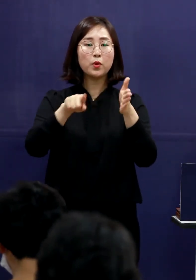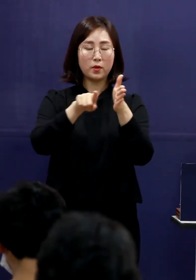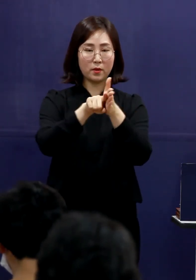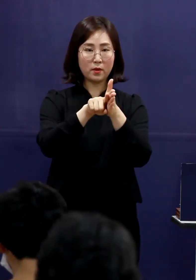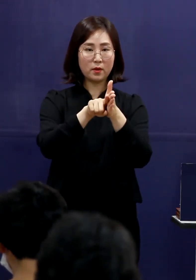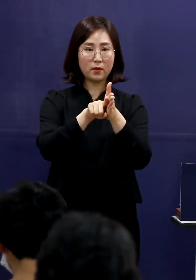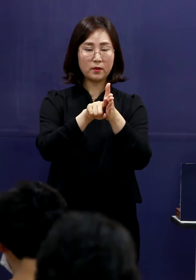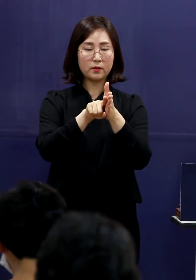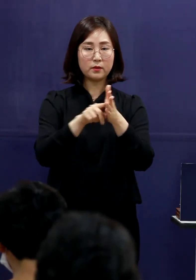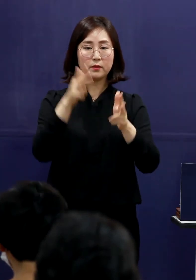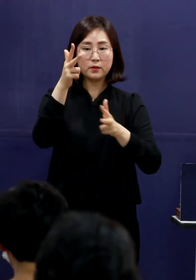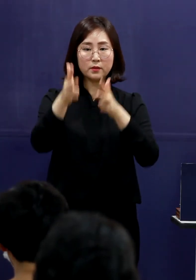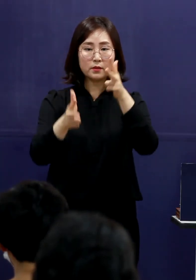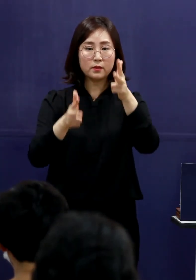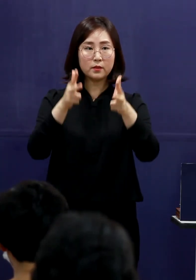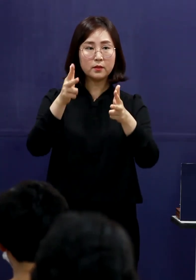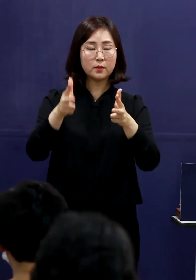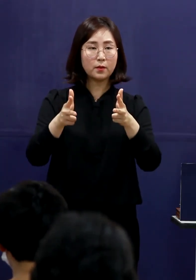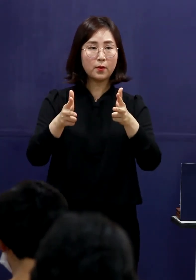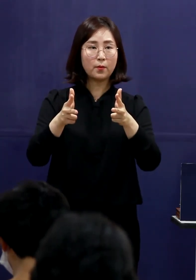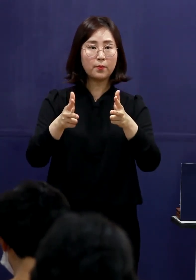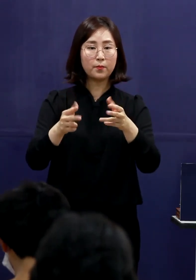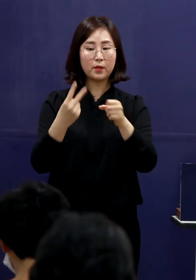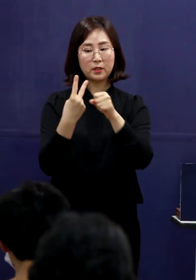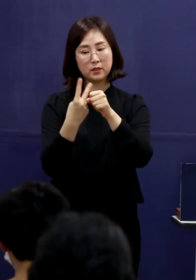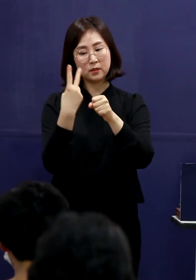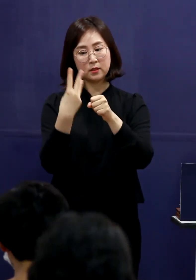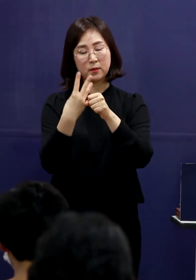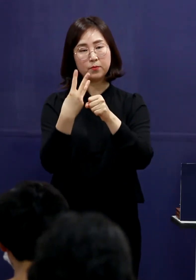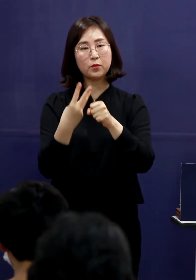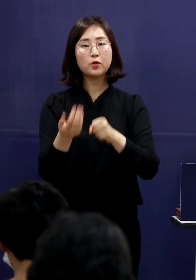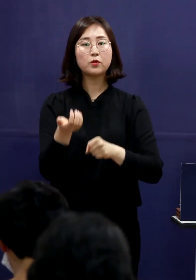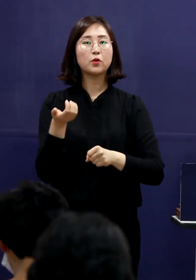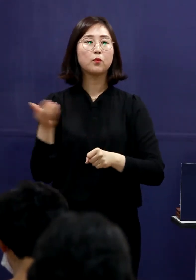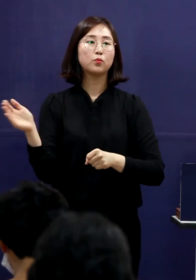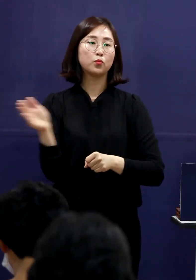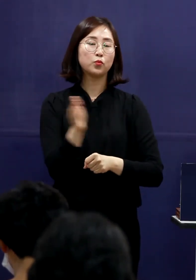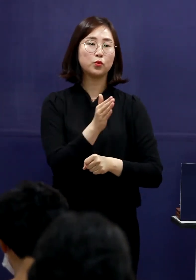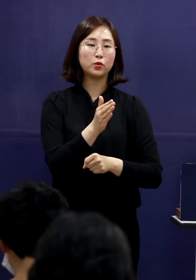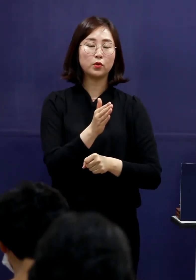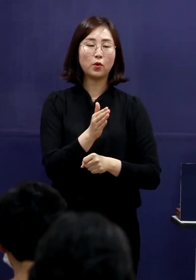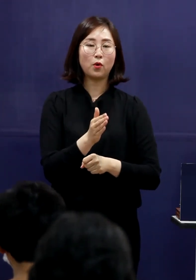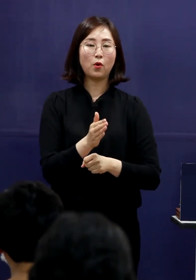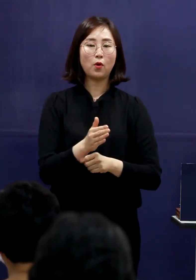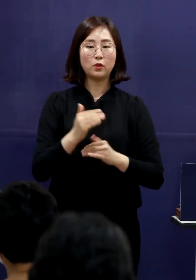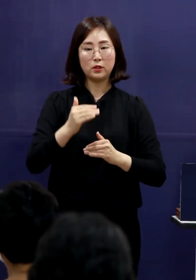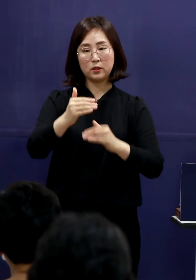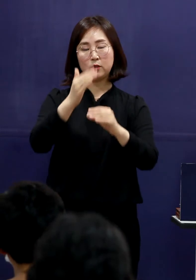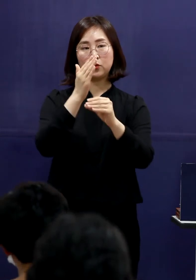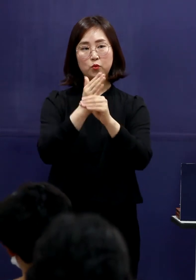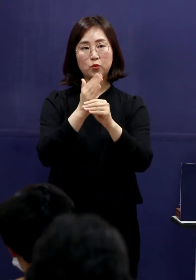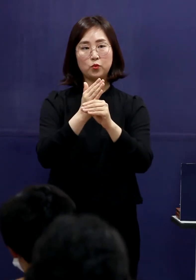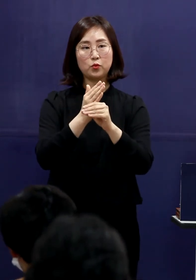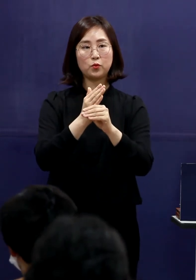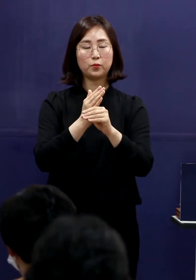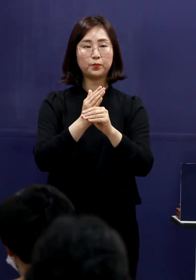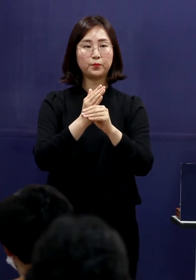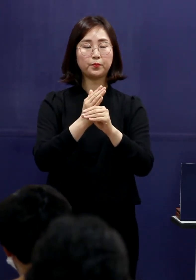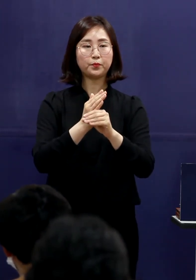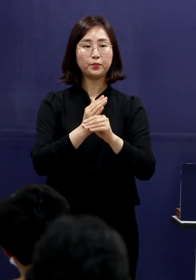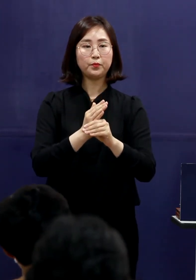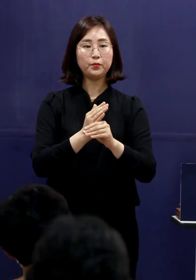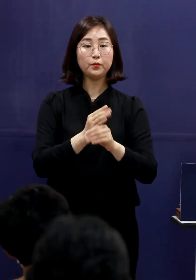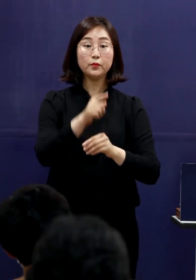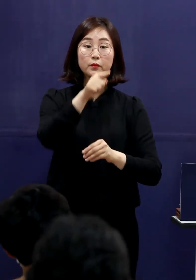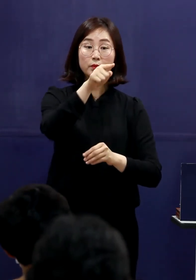사업을 지난 2, 3년 동안 좀 해온 것입니다. 그래서 이 인큐베이팅 사업 일환으로 원탁회의